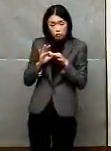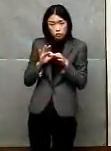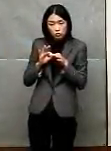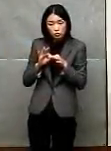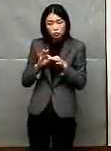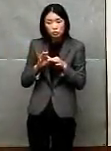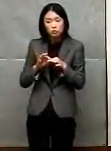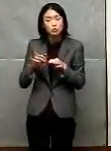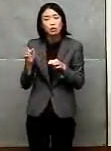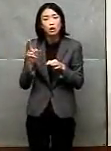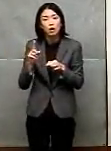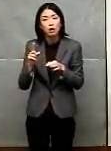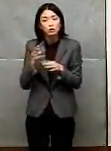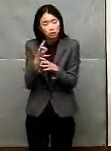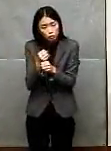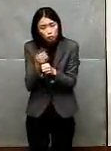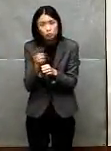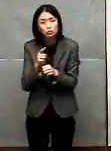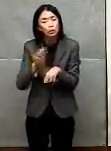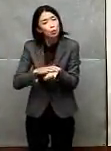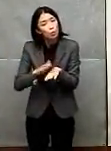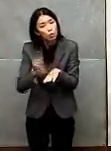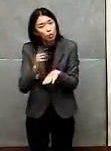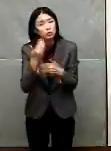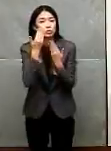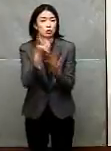どういうふうな形で来たんでしょうか？